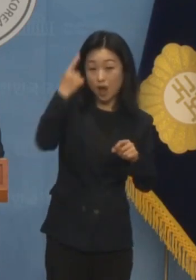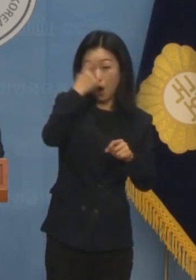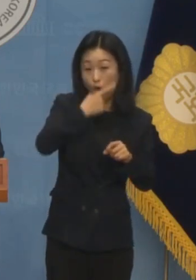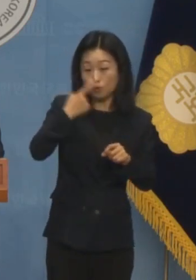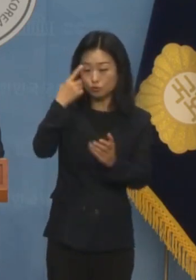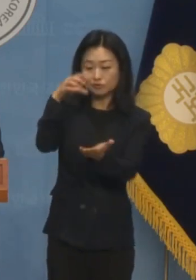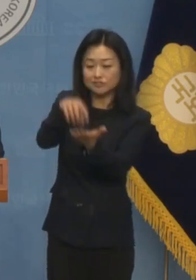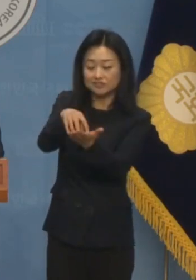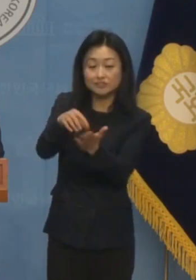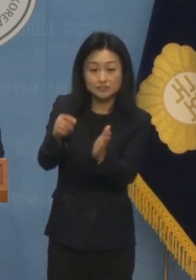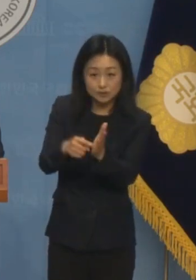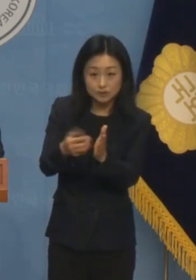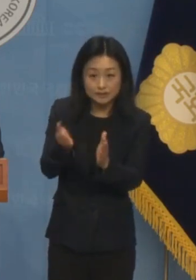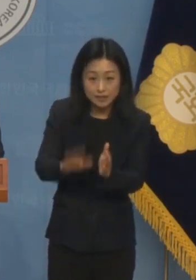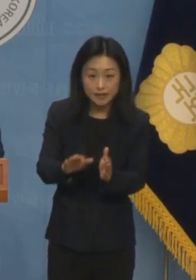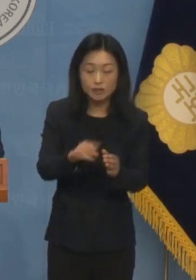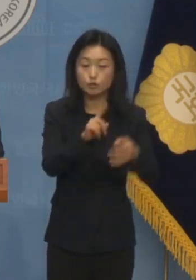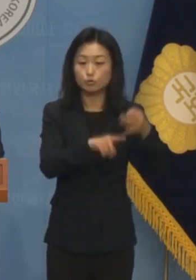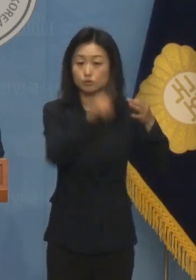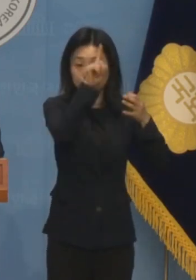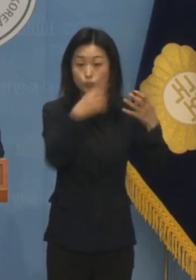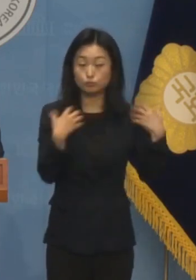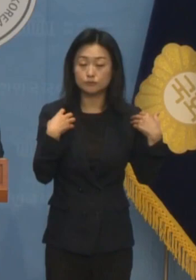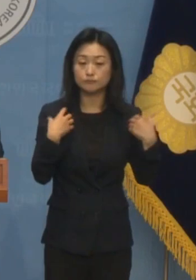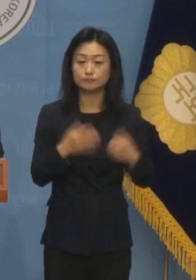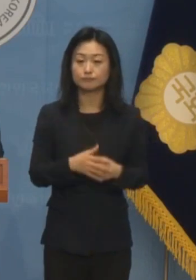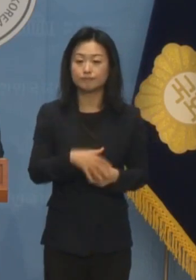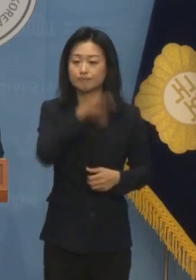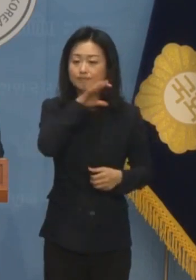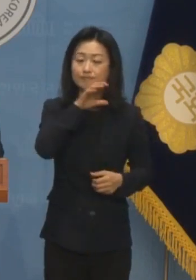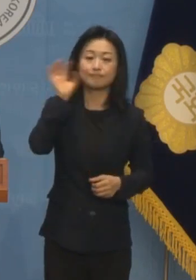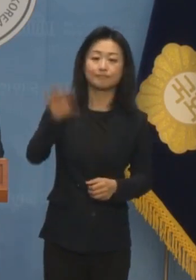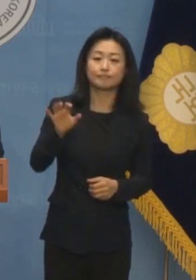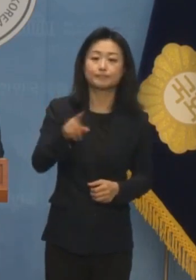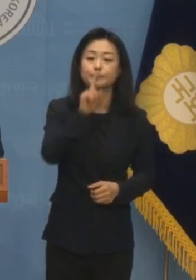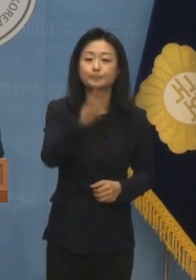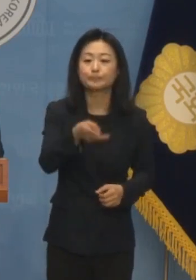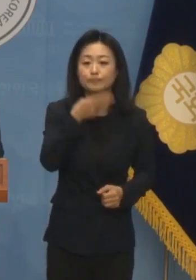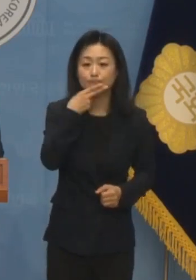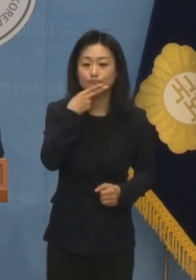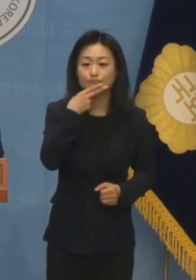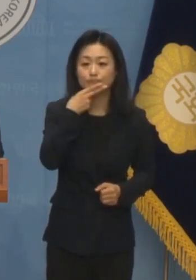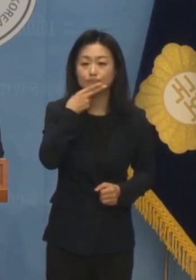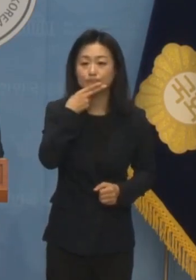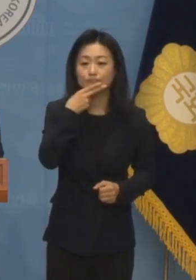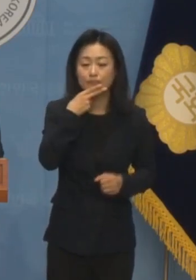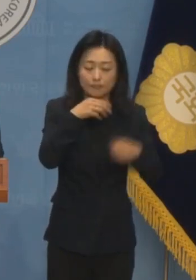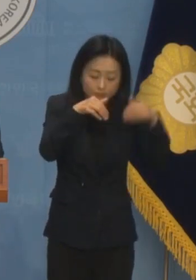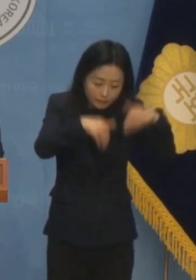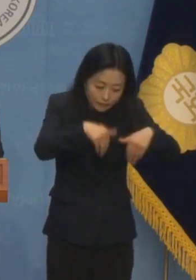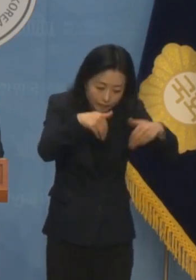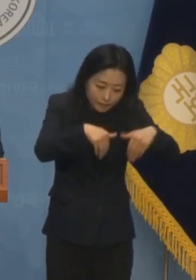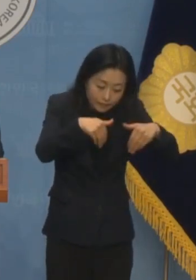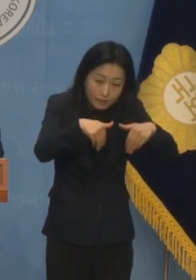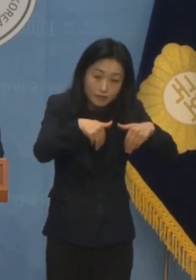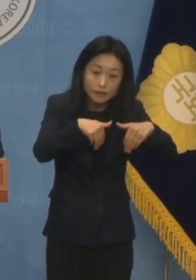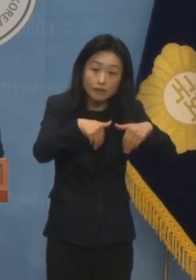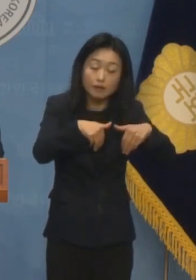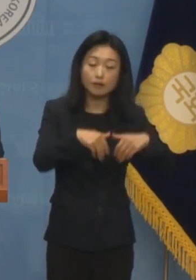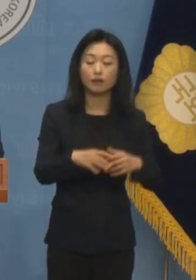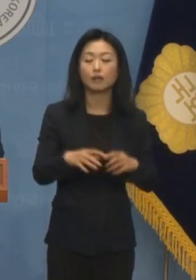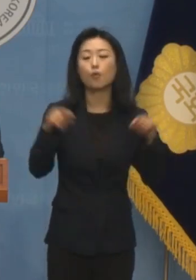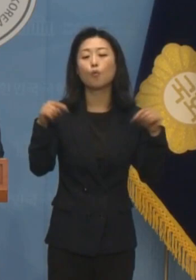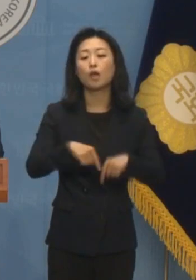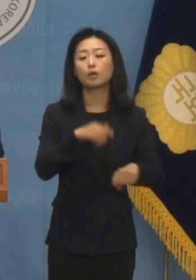하지만 윤성열 정부는 제대로 된 항의 한마디 못하고 굴종 외교를 지속하고